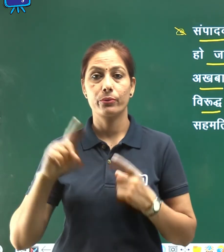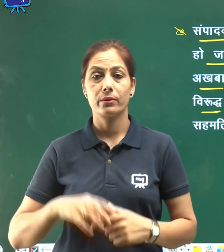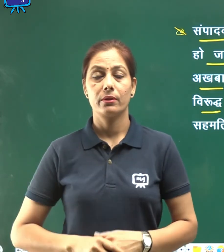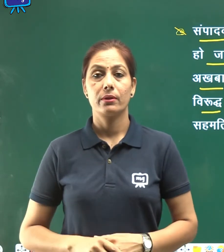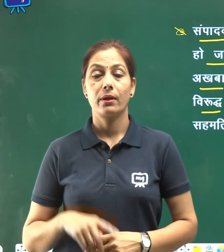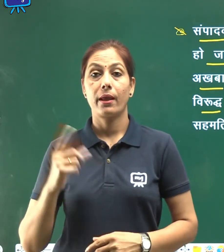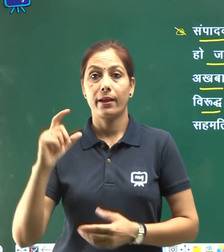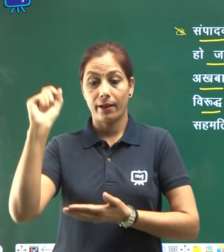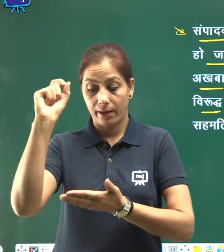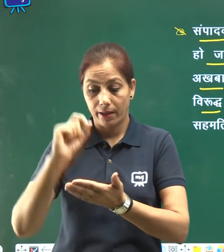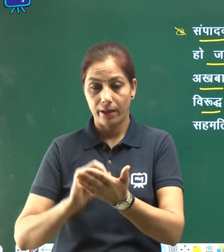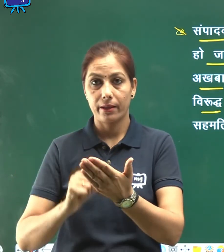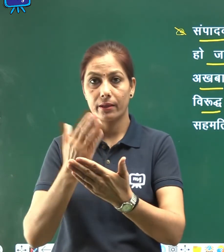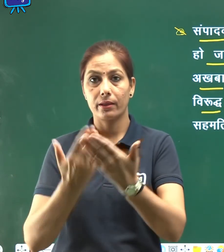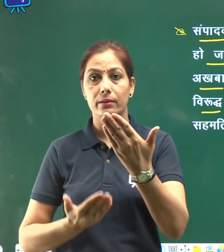एक लेख